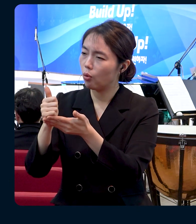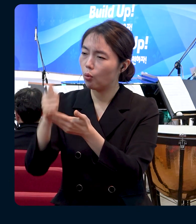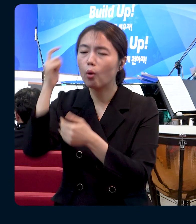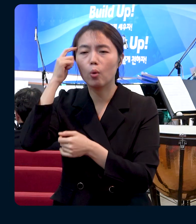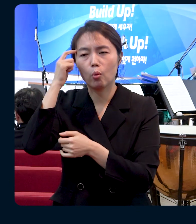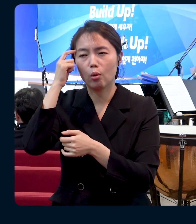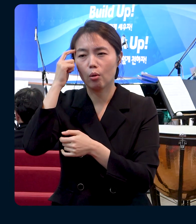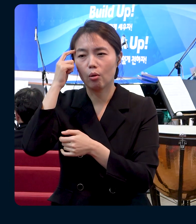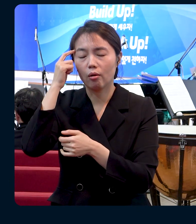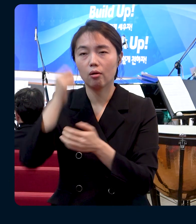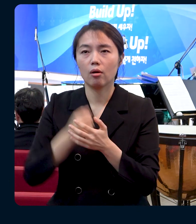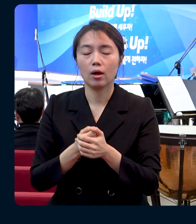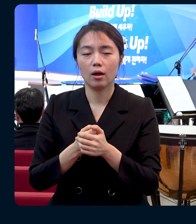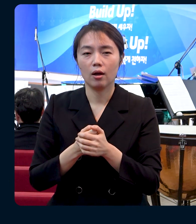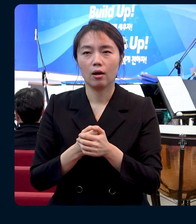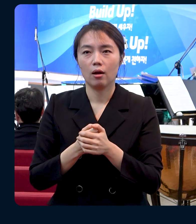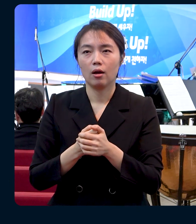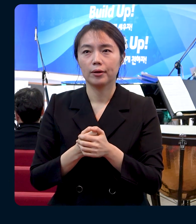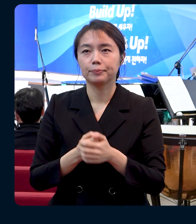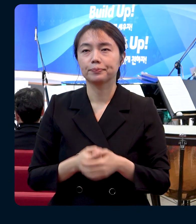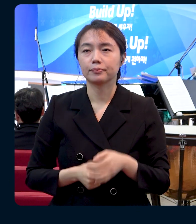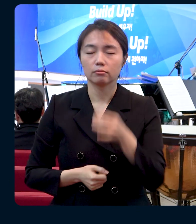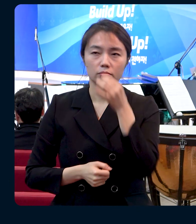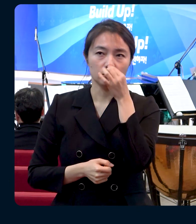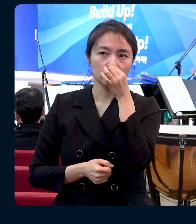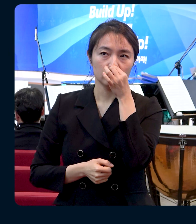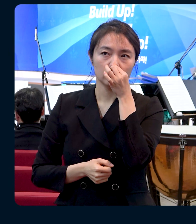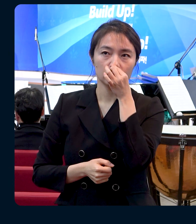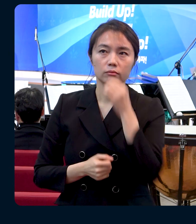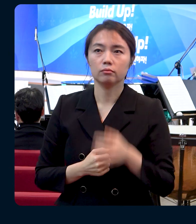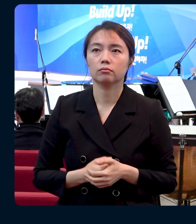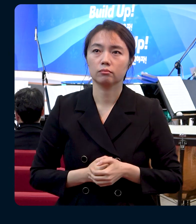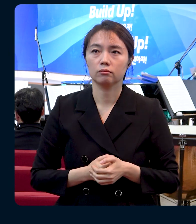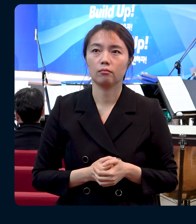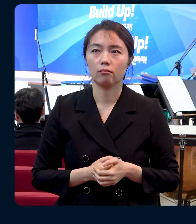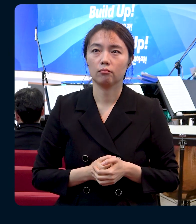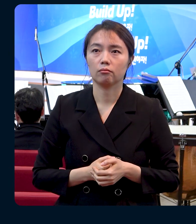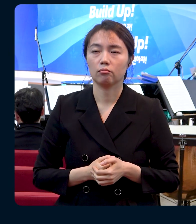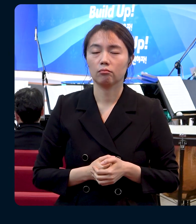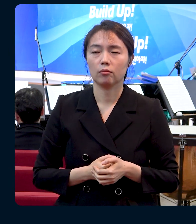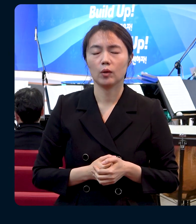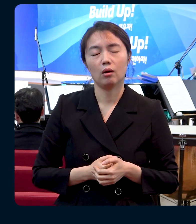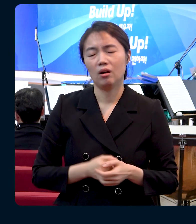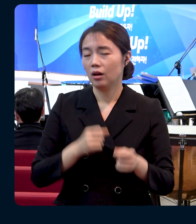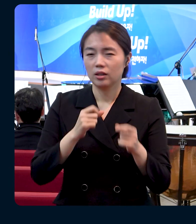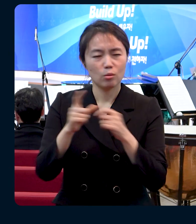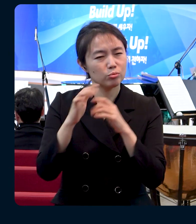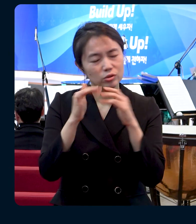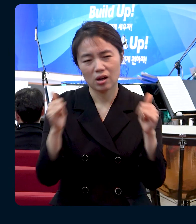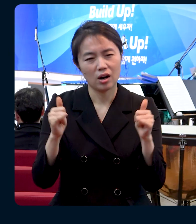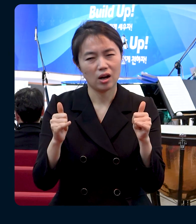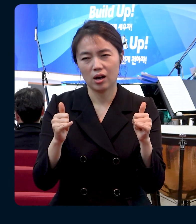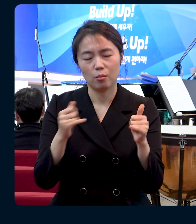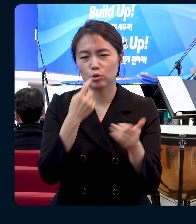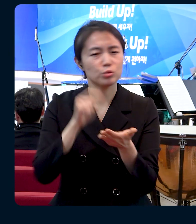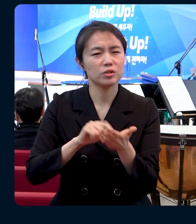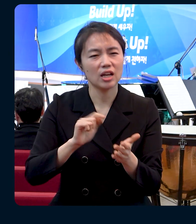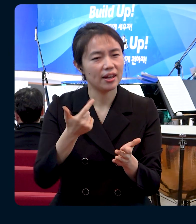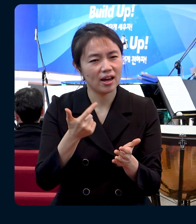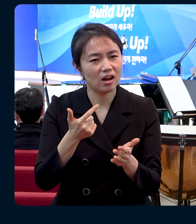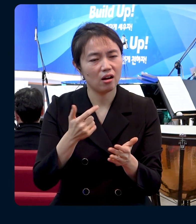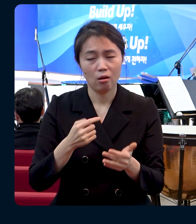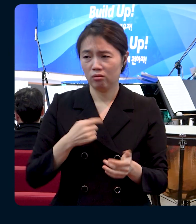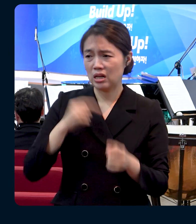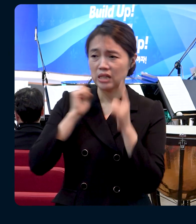섬겼다는 거 알겠는데 그러면 요셉은 어떻게 그렇게 할 수 있었을까? 사실 이것은 말이 안 되는 것이거든요.